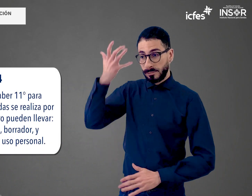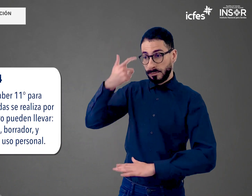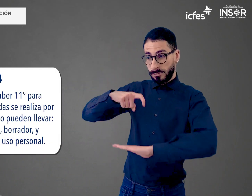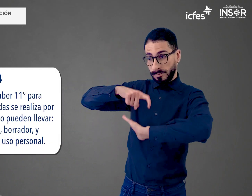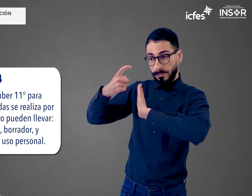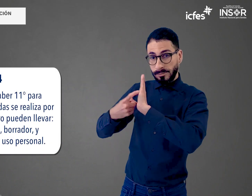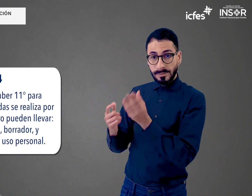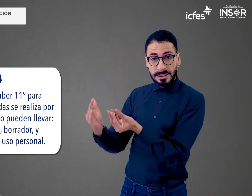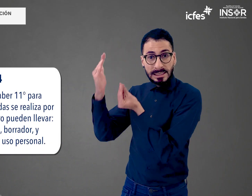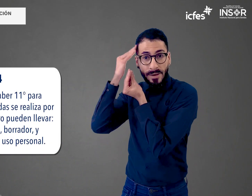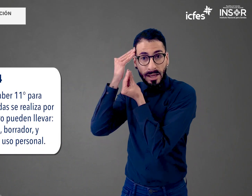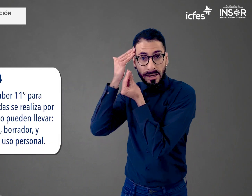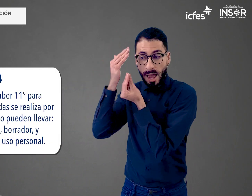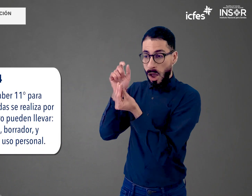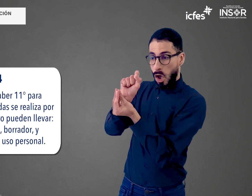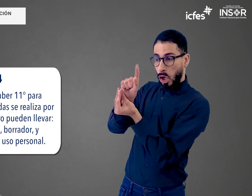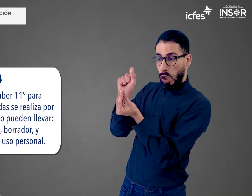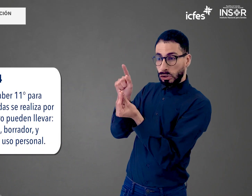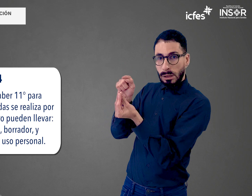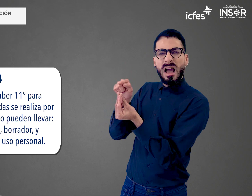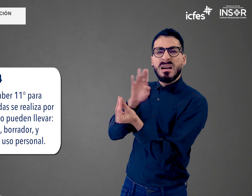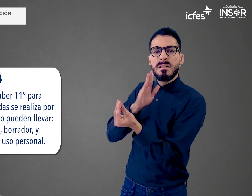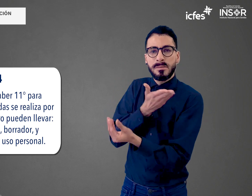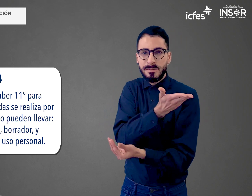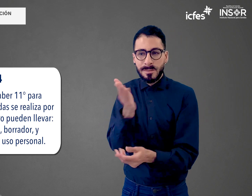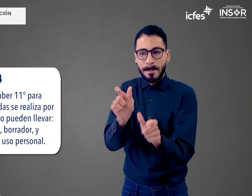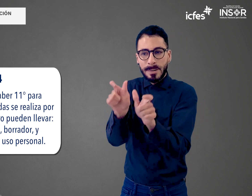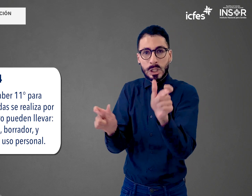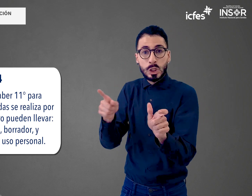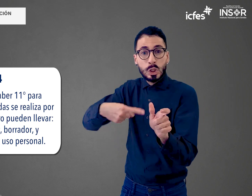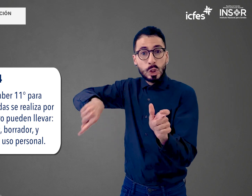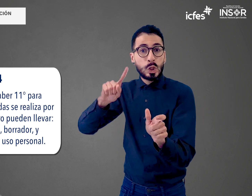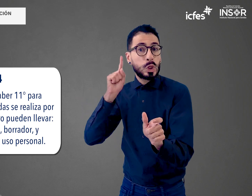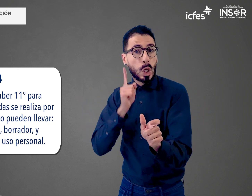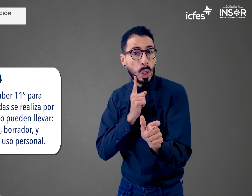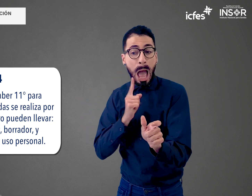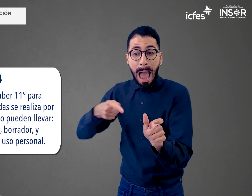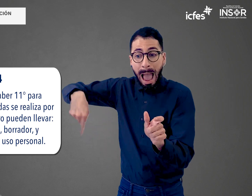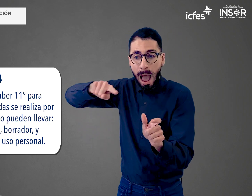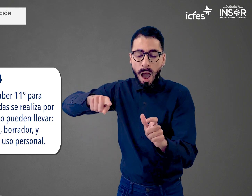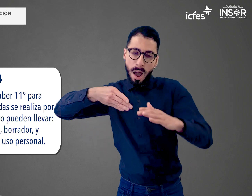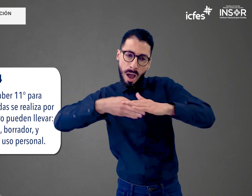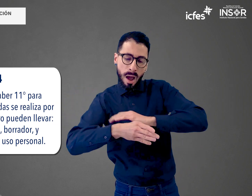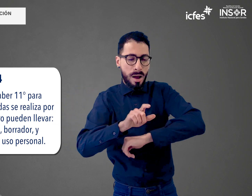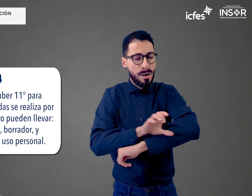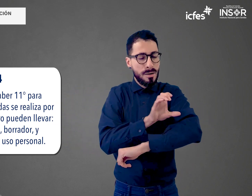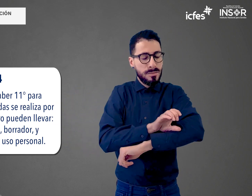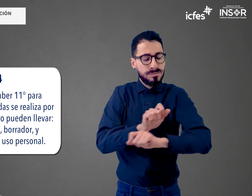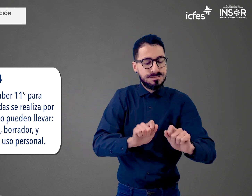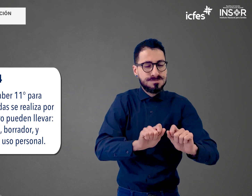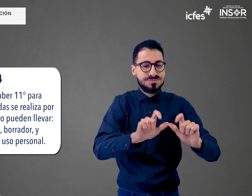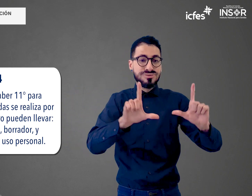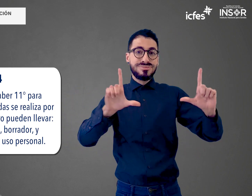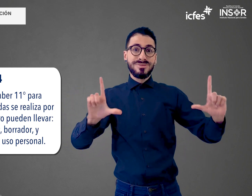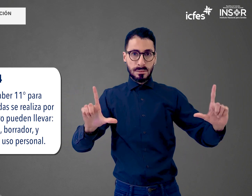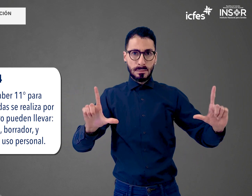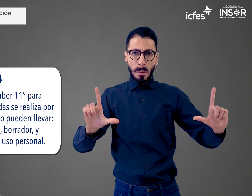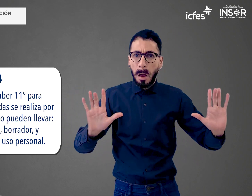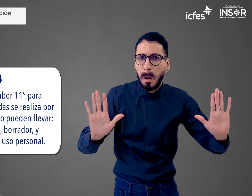Cuarto, el examen Saber 11 para las personas sordas se realiza por computador,